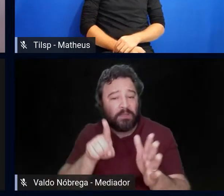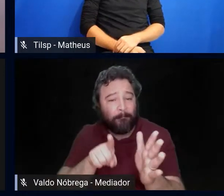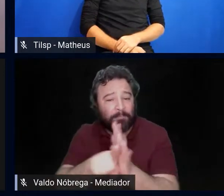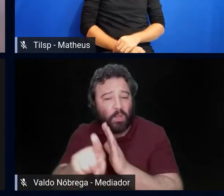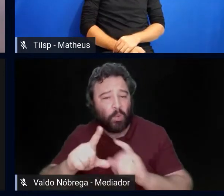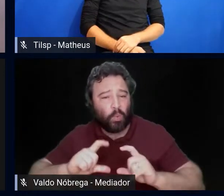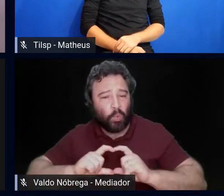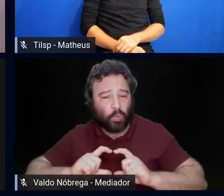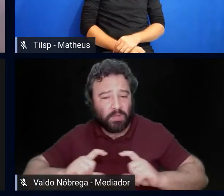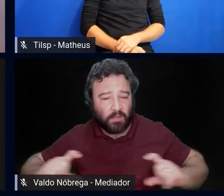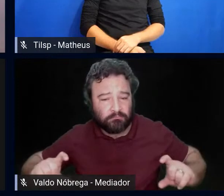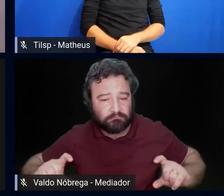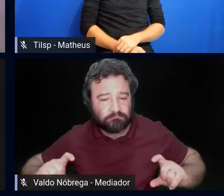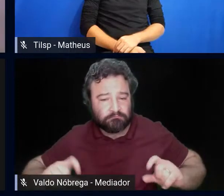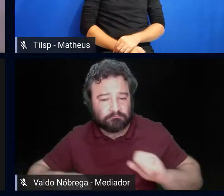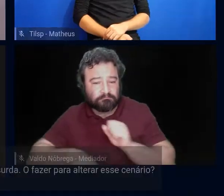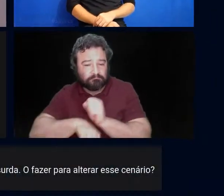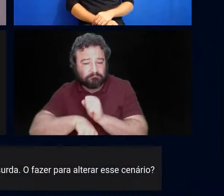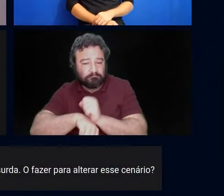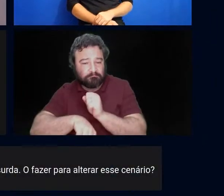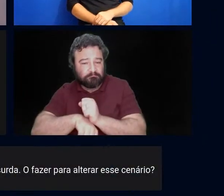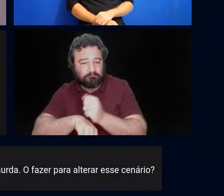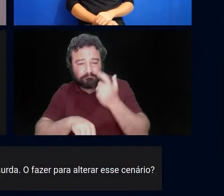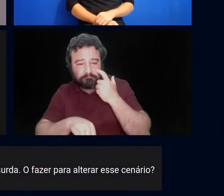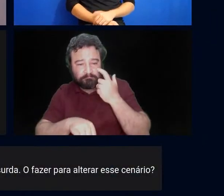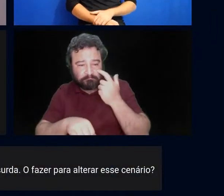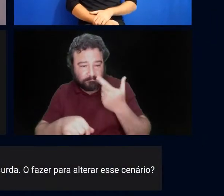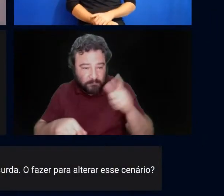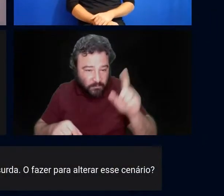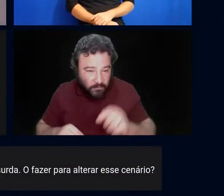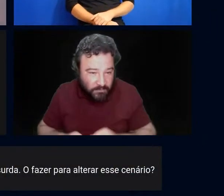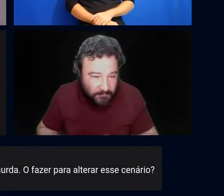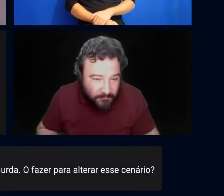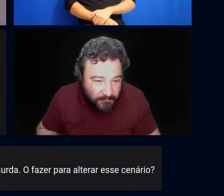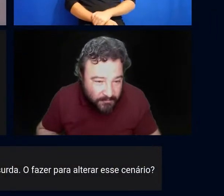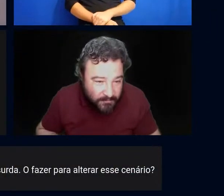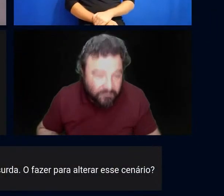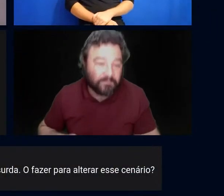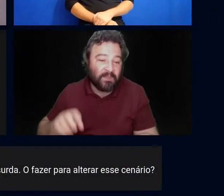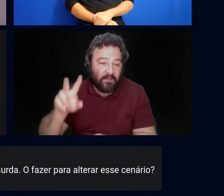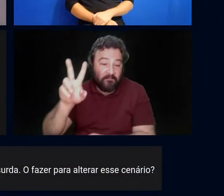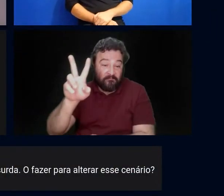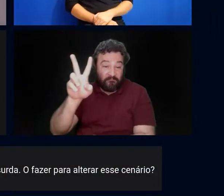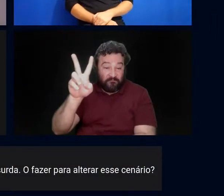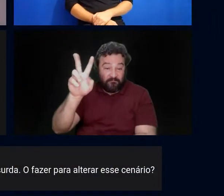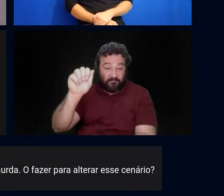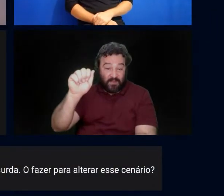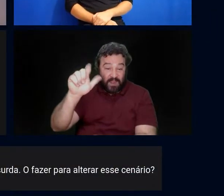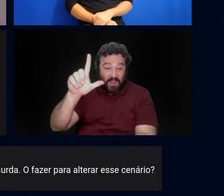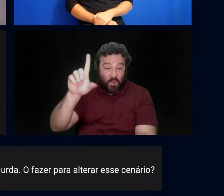novamente. Eh, temos uma outra pergunta. Vamos esperar ela que ela fique em tela.